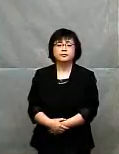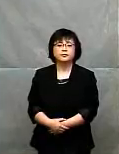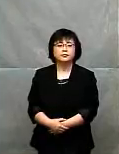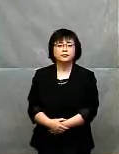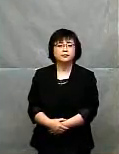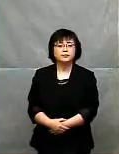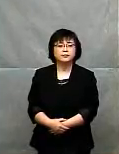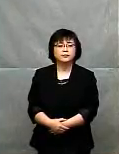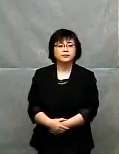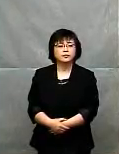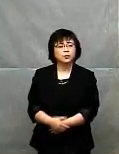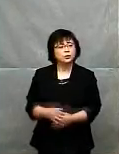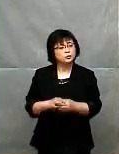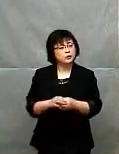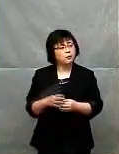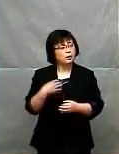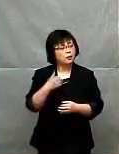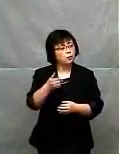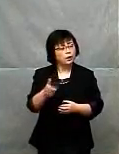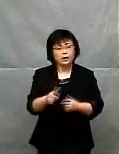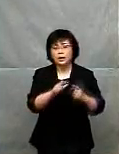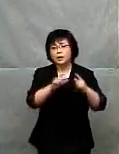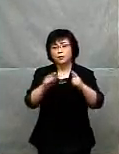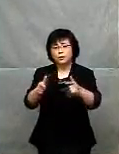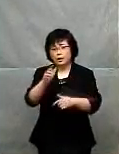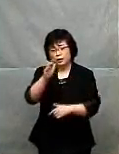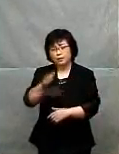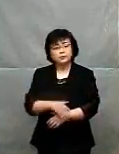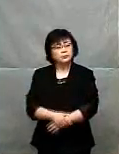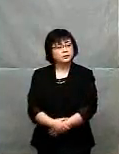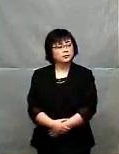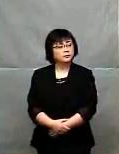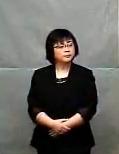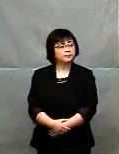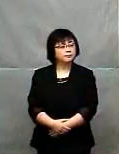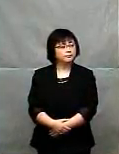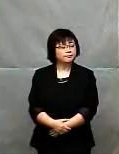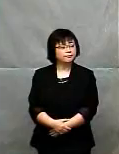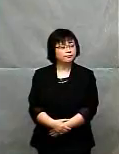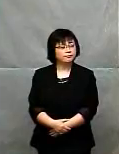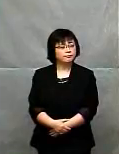はい、これについてはじゃあ担当から答えてもらおうと思います。はい、